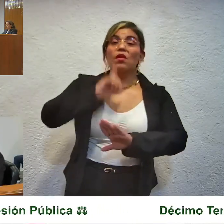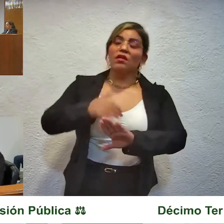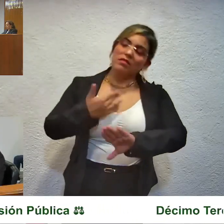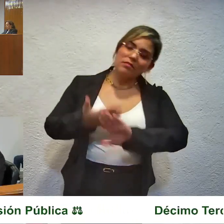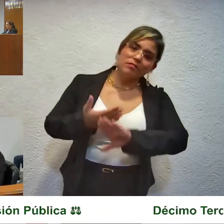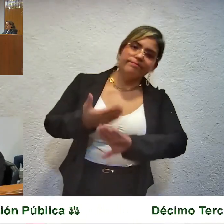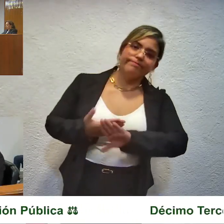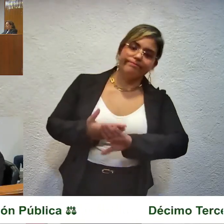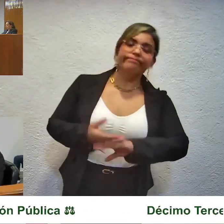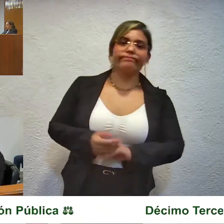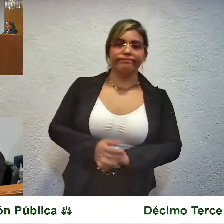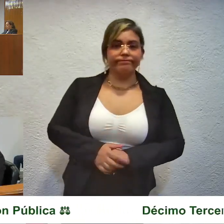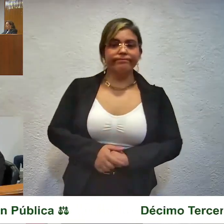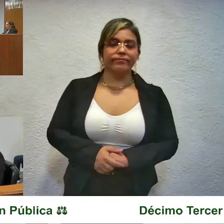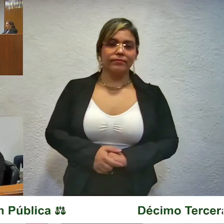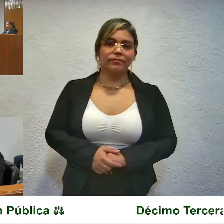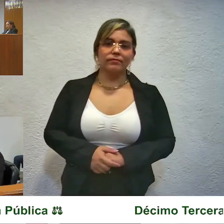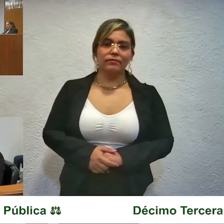género.